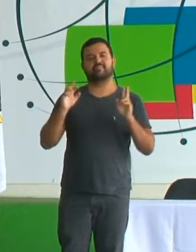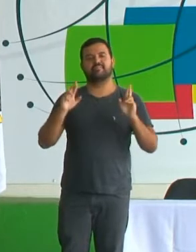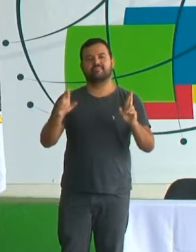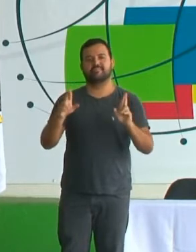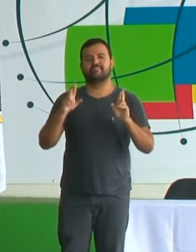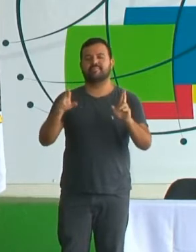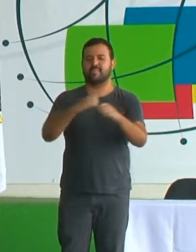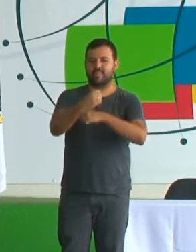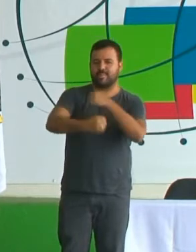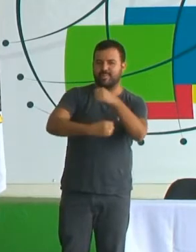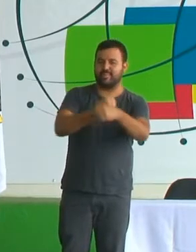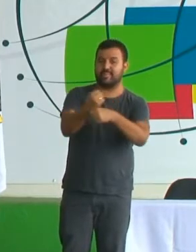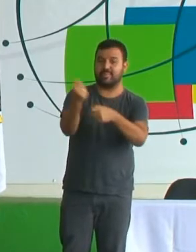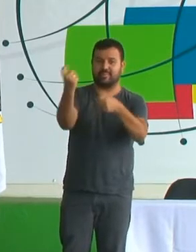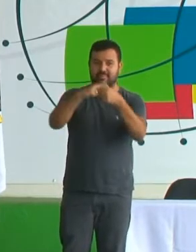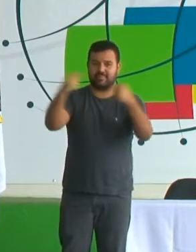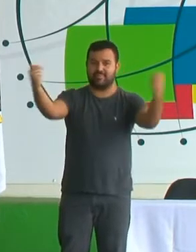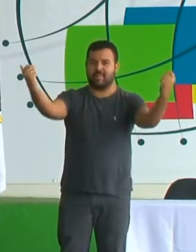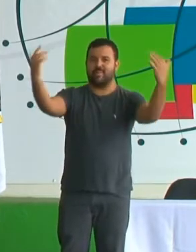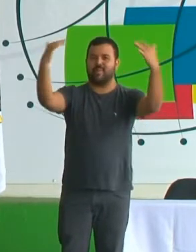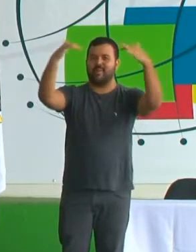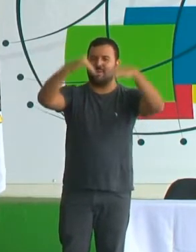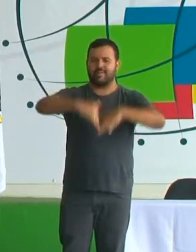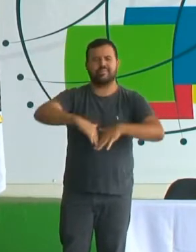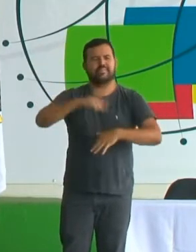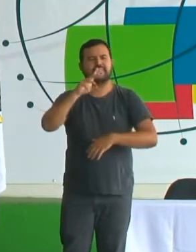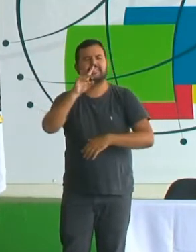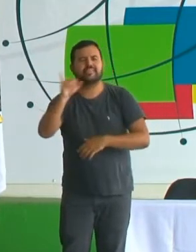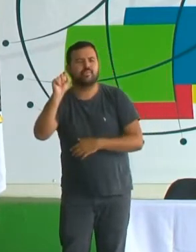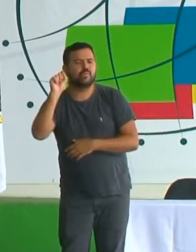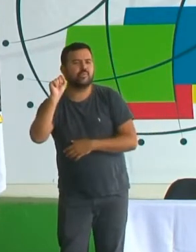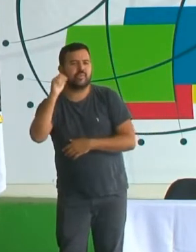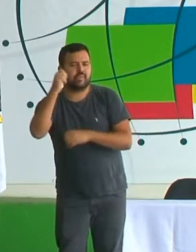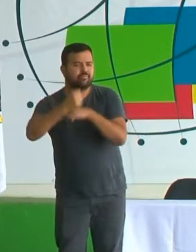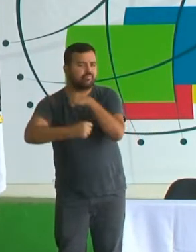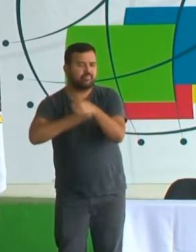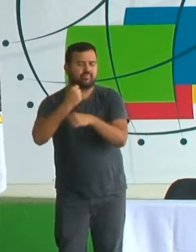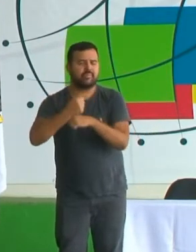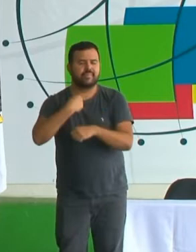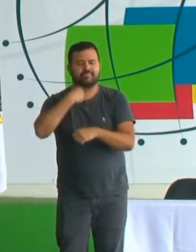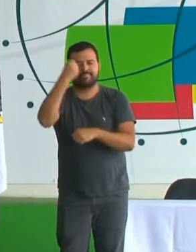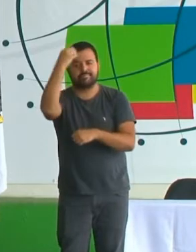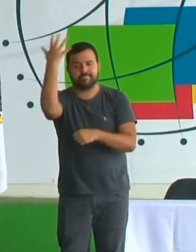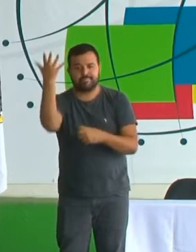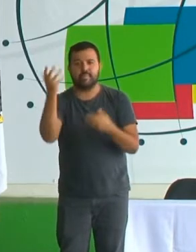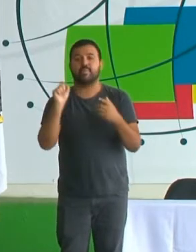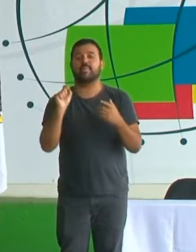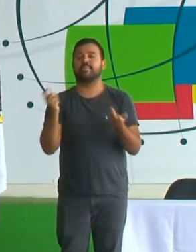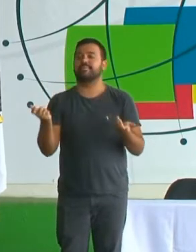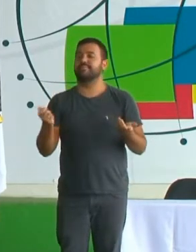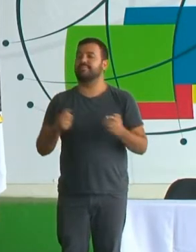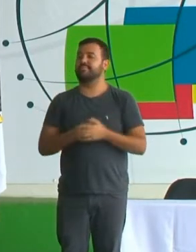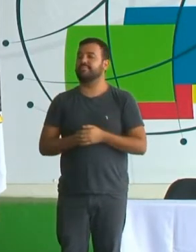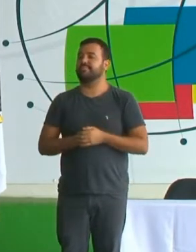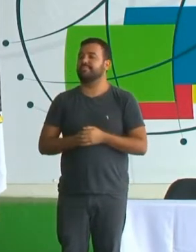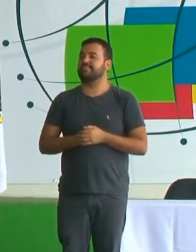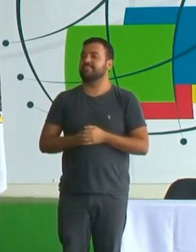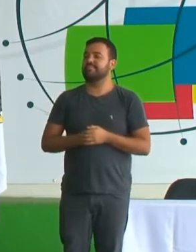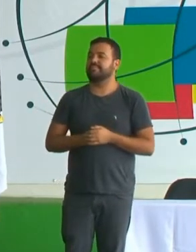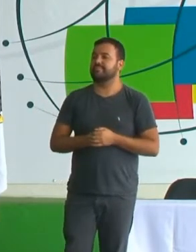Esperamos vocês aqui no ano que vem. Quais dias que são mesmo no ano que vem, que eu já esqueci?